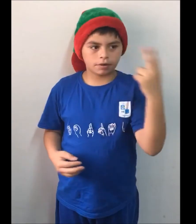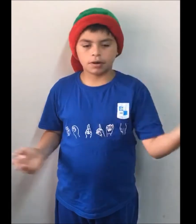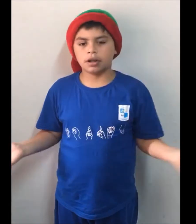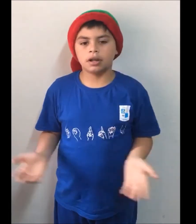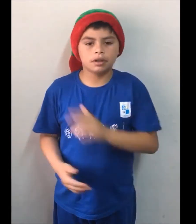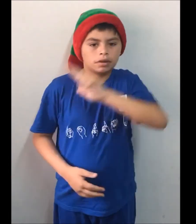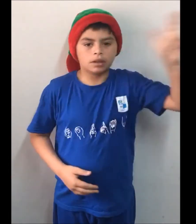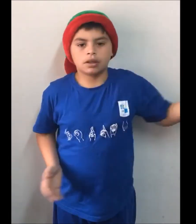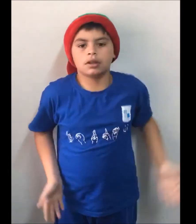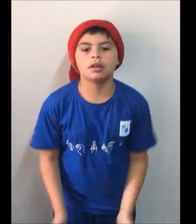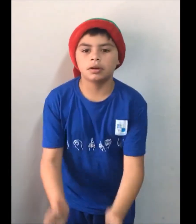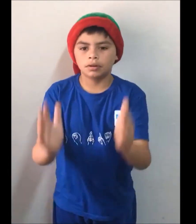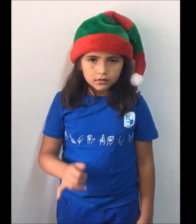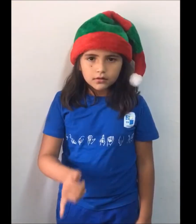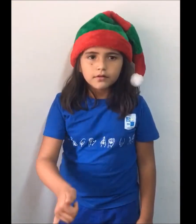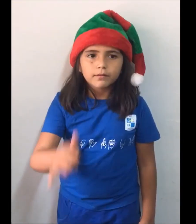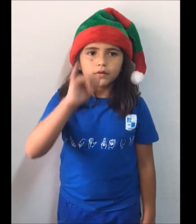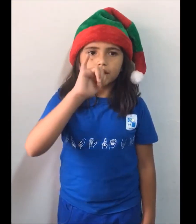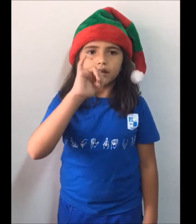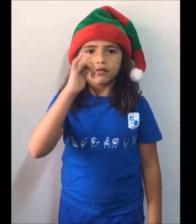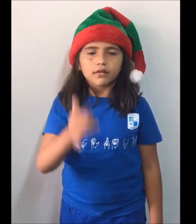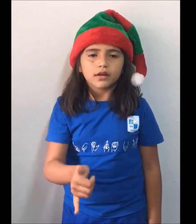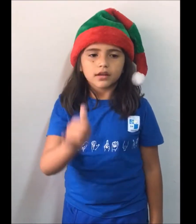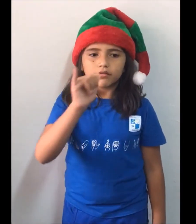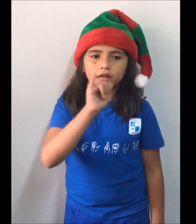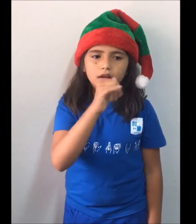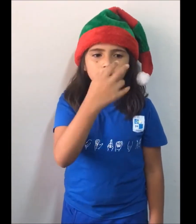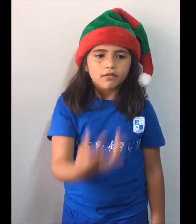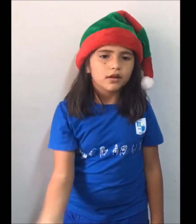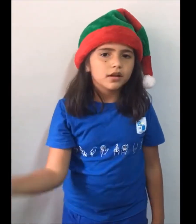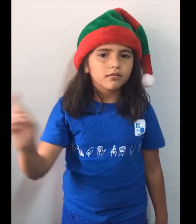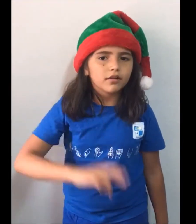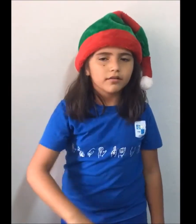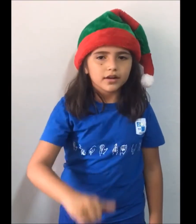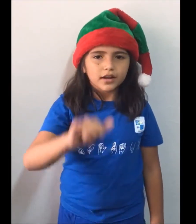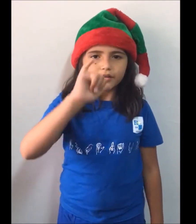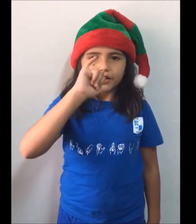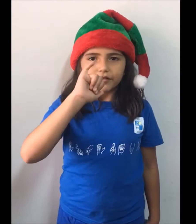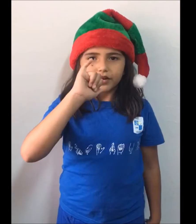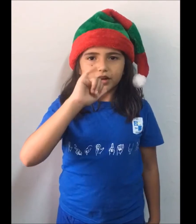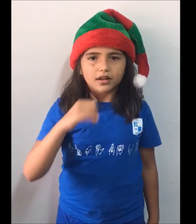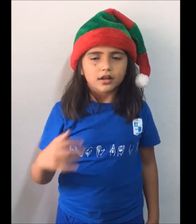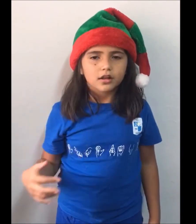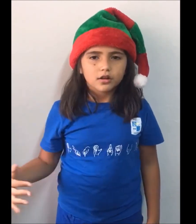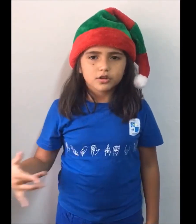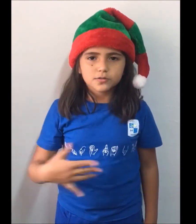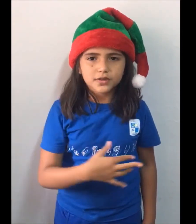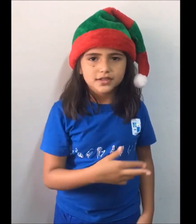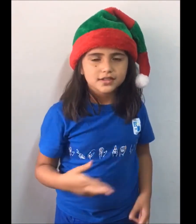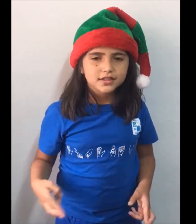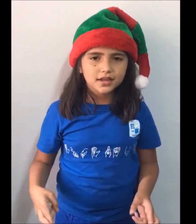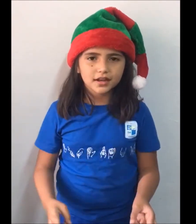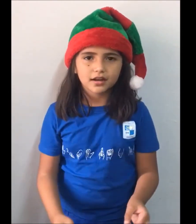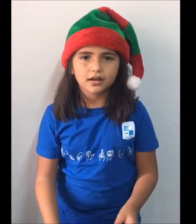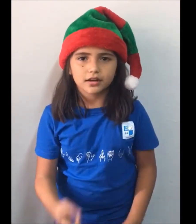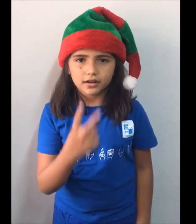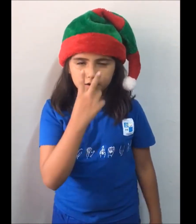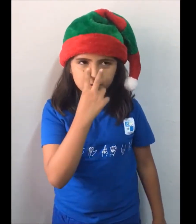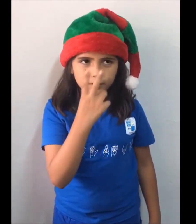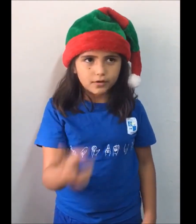nacido Beben y beben y vuelven a beber Los peces en el río por ver al Dios